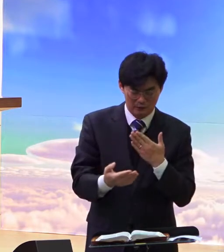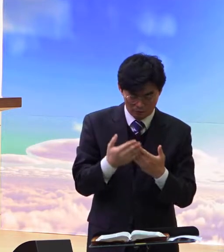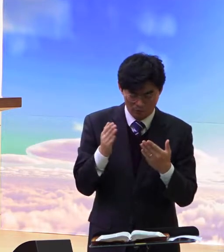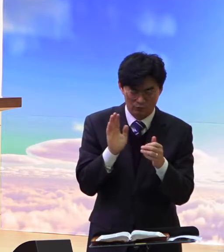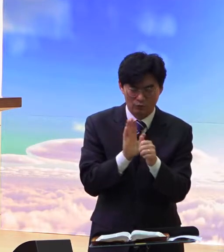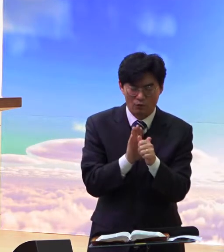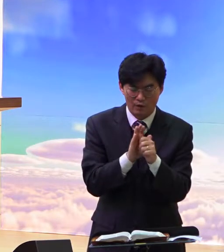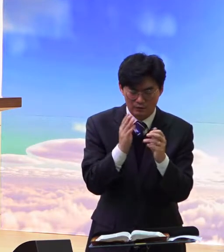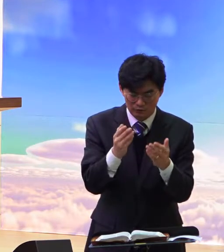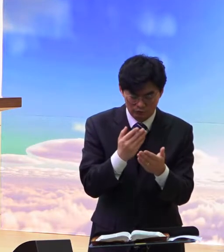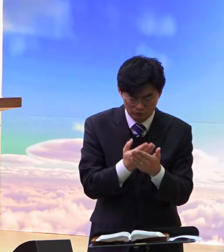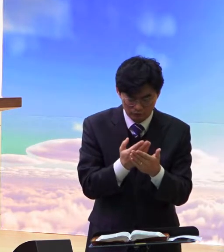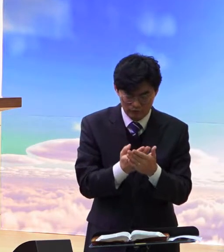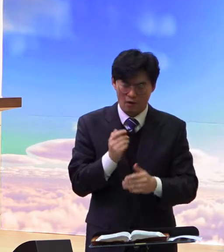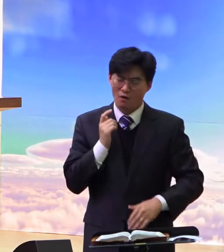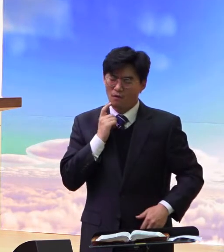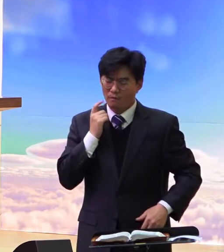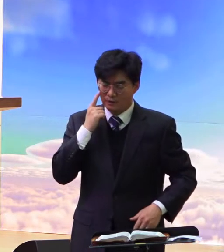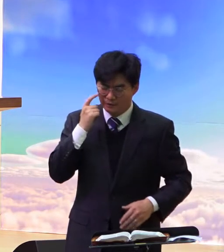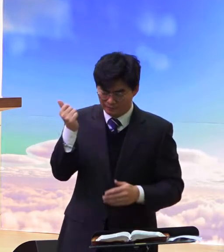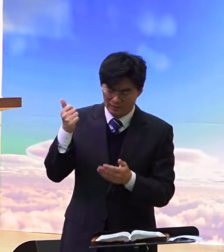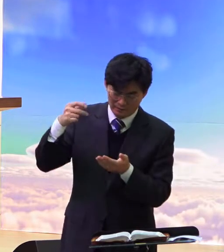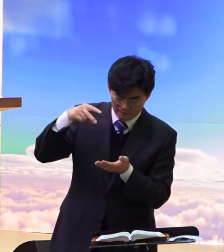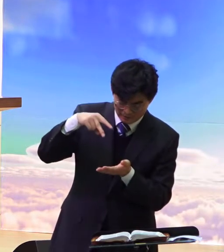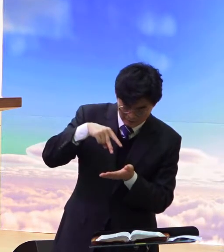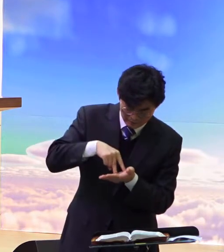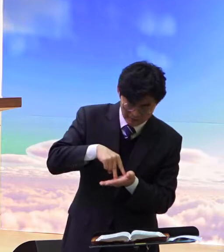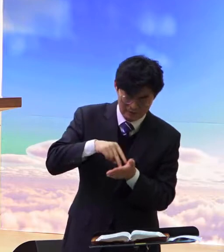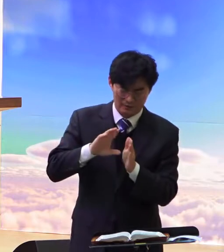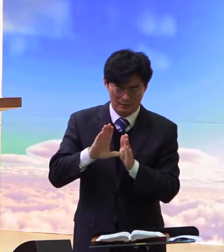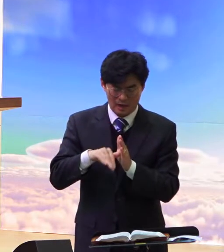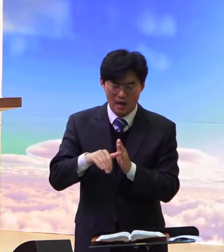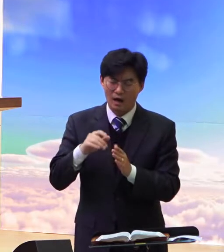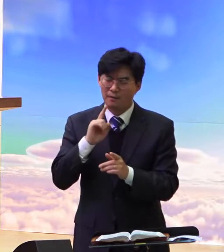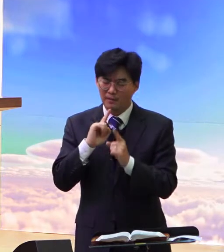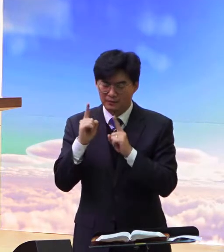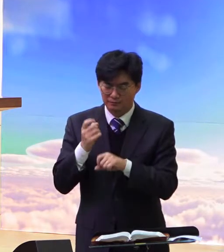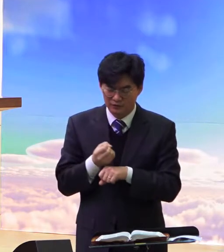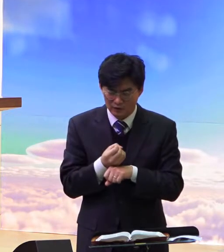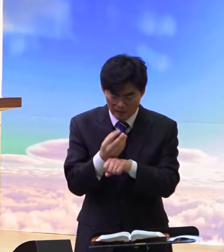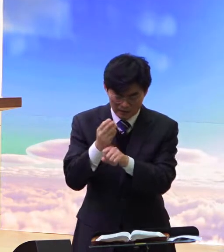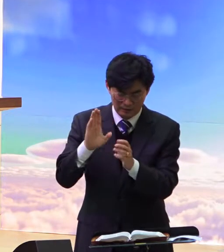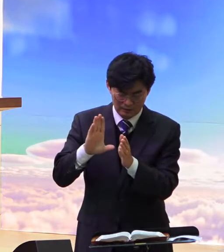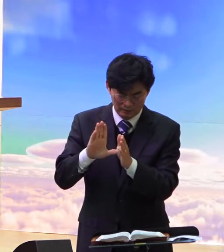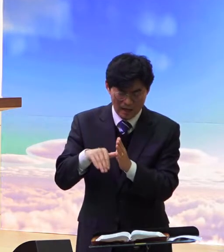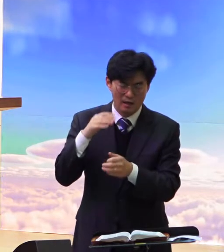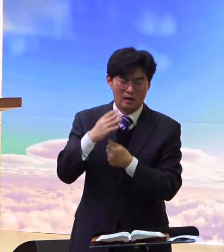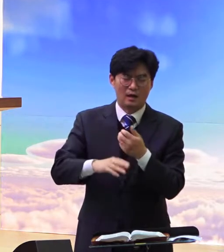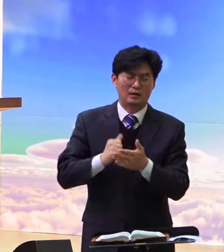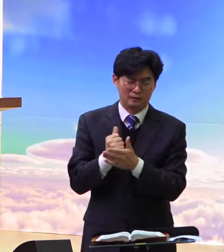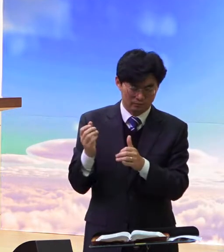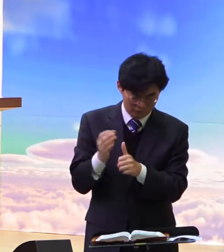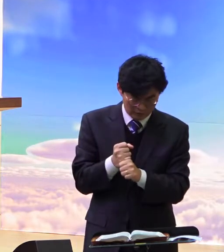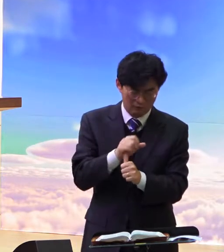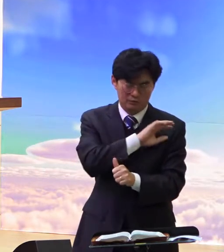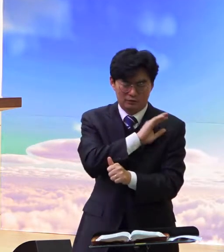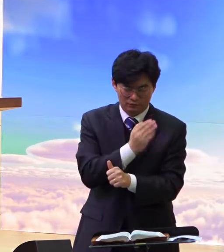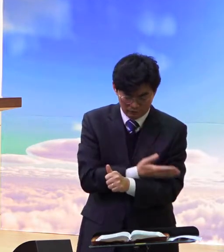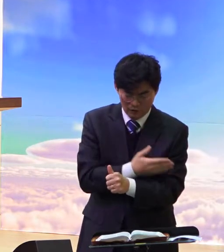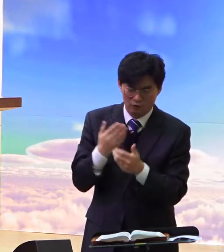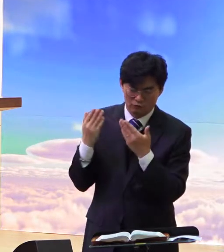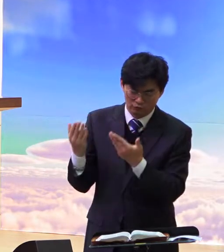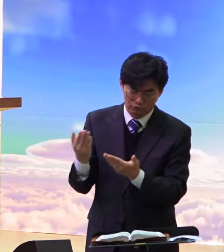단위의 변사님 목사님 세우셨사오니 말씀 전하실 때 권능으로 인도하시고 저희들에게 생활의